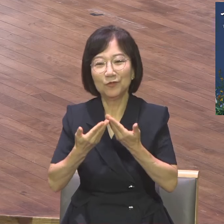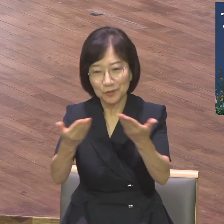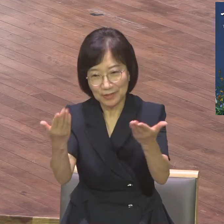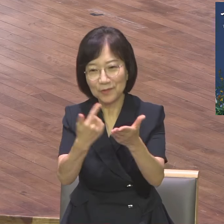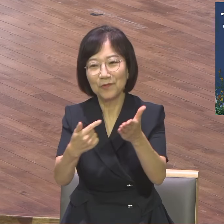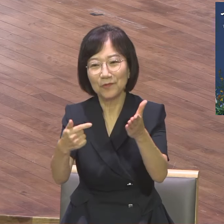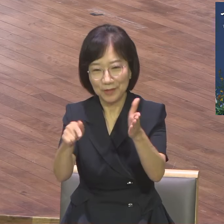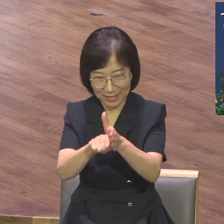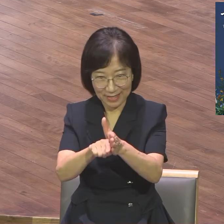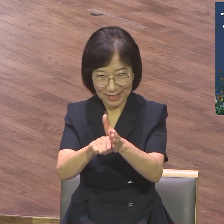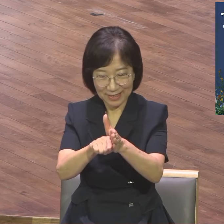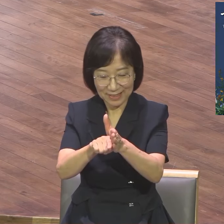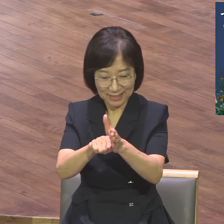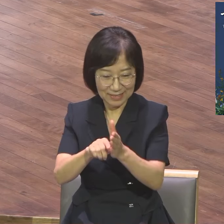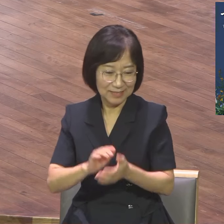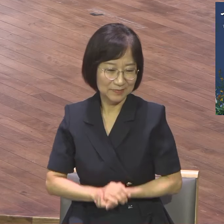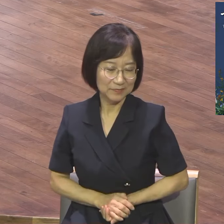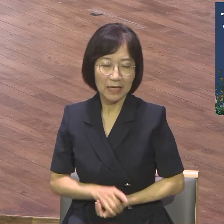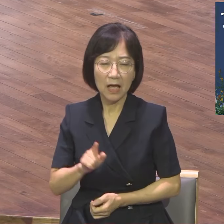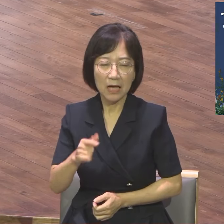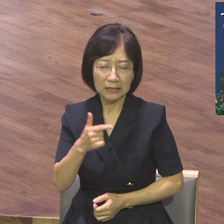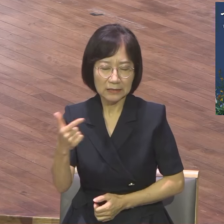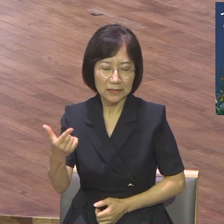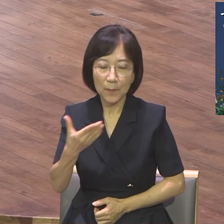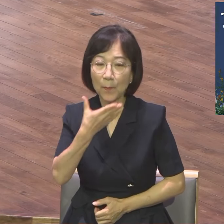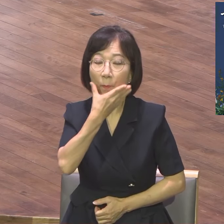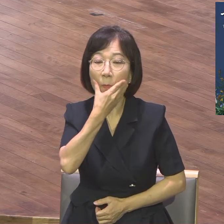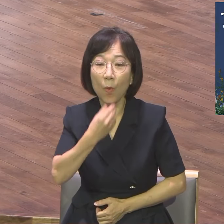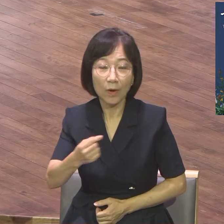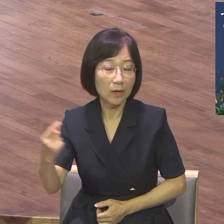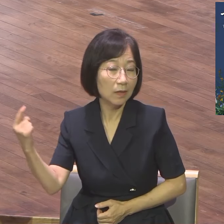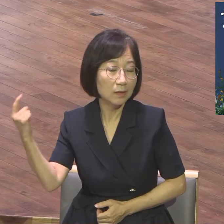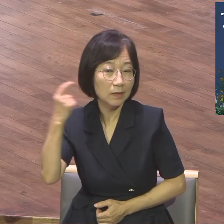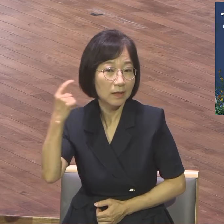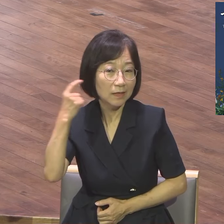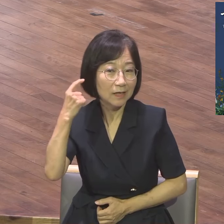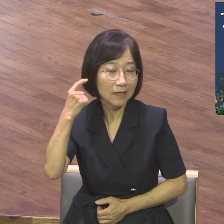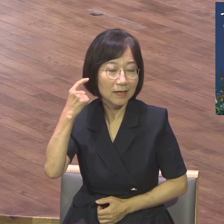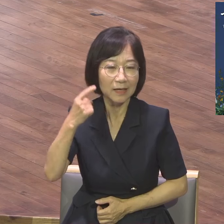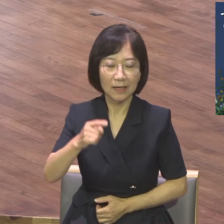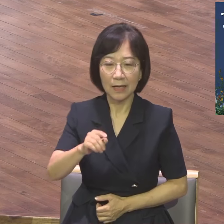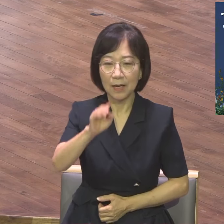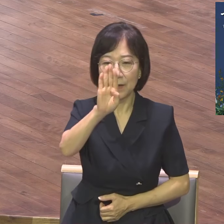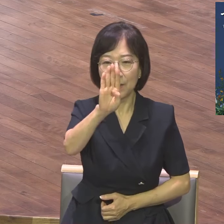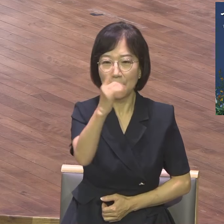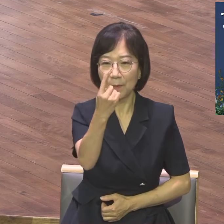이것이 가장 복된 소식이라고 해서 복음이라 합니다. 복음.